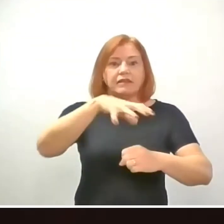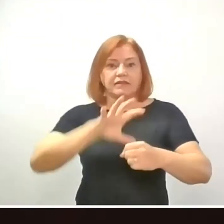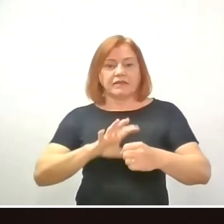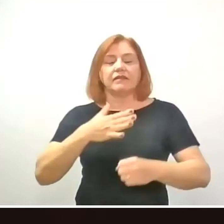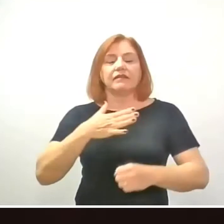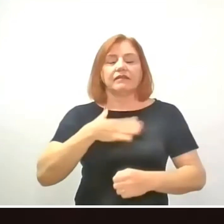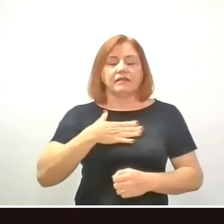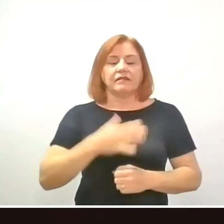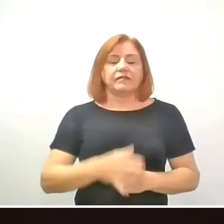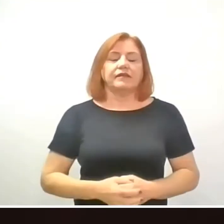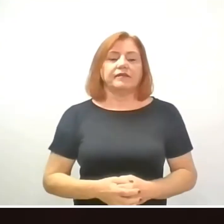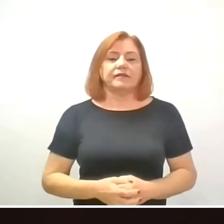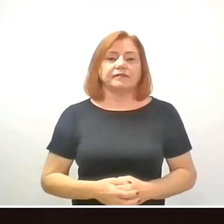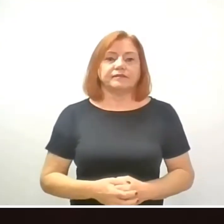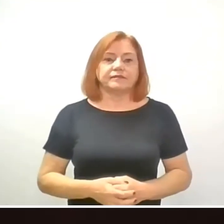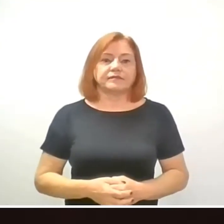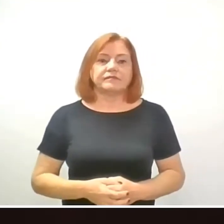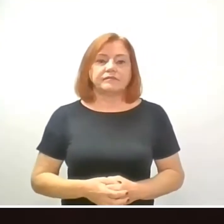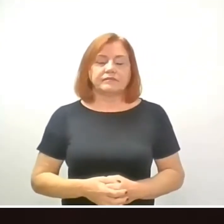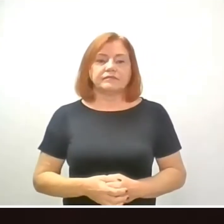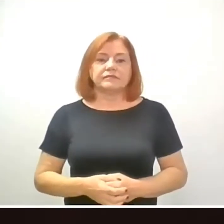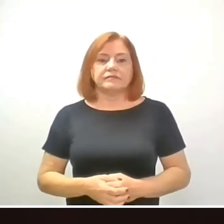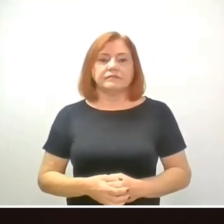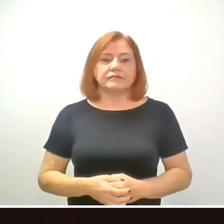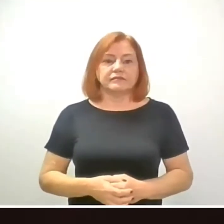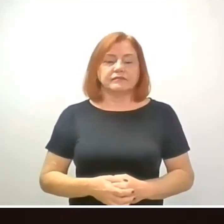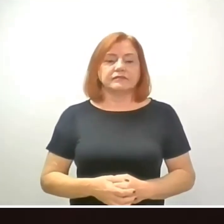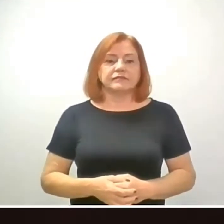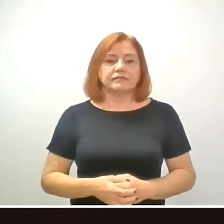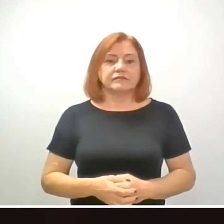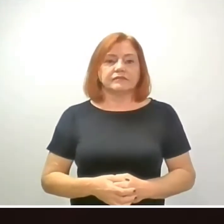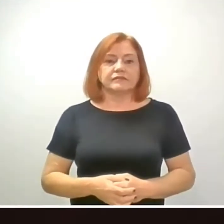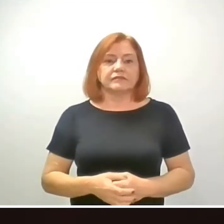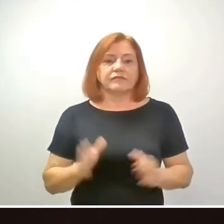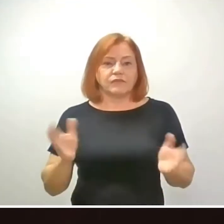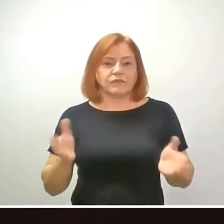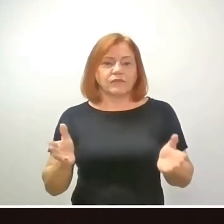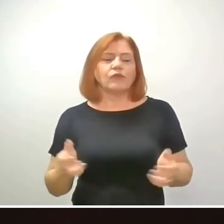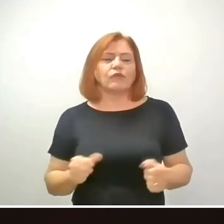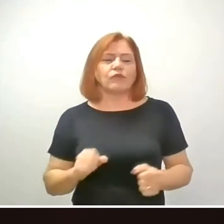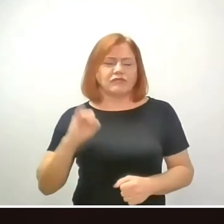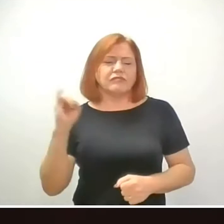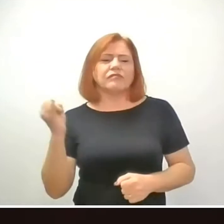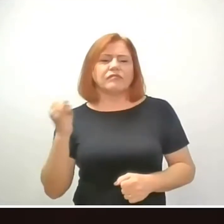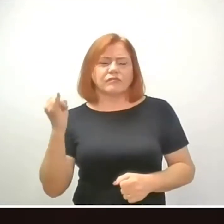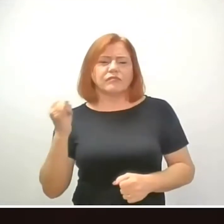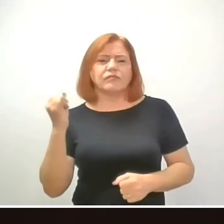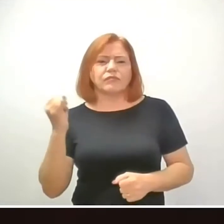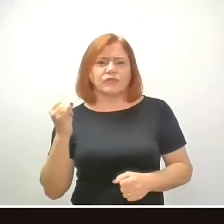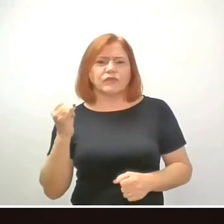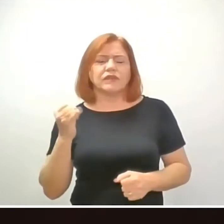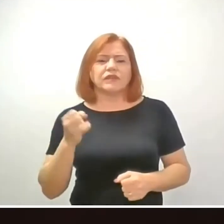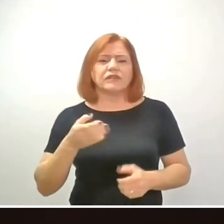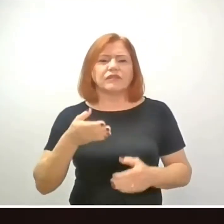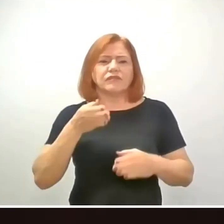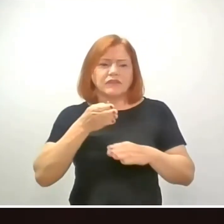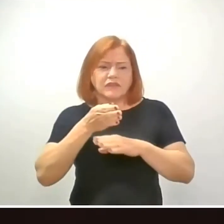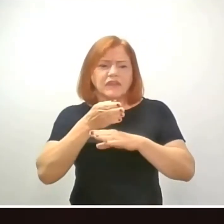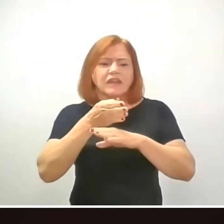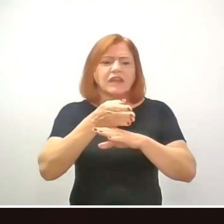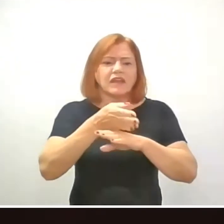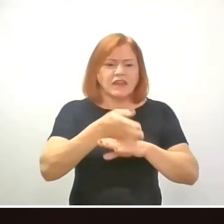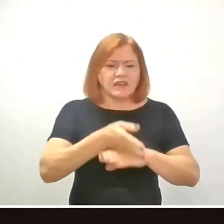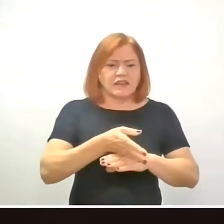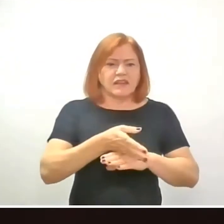Celeiro, por favor, aproveita o dia de hoje, faça a sua adesão. Isso vai, de um